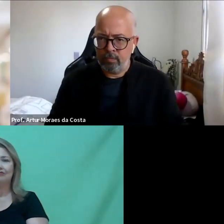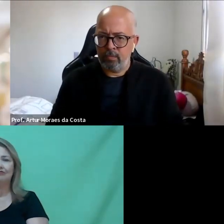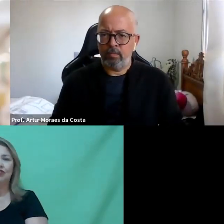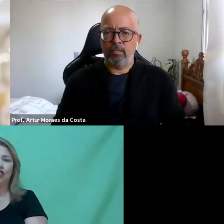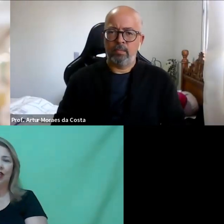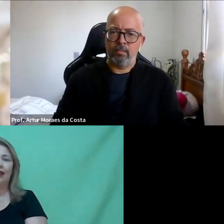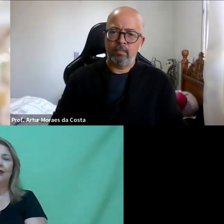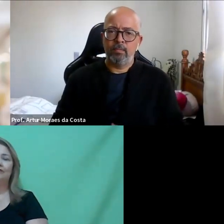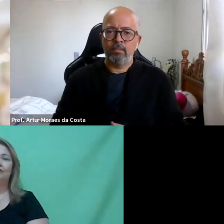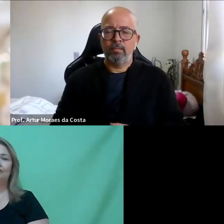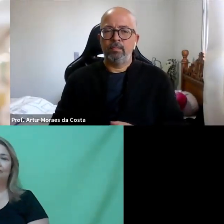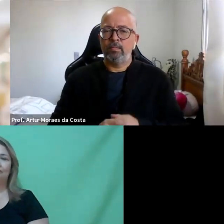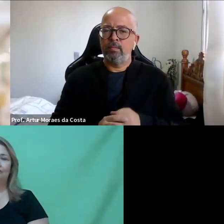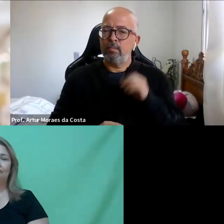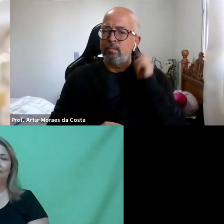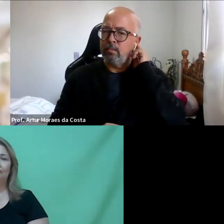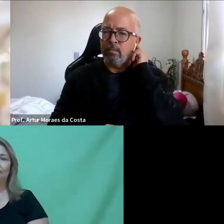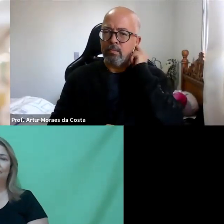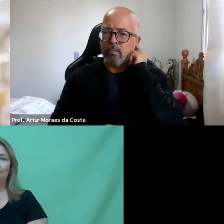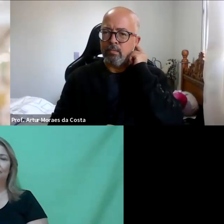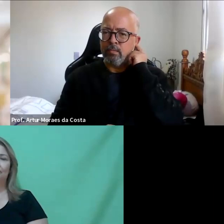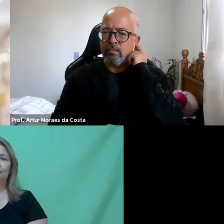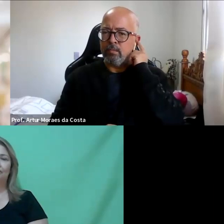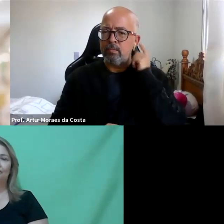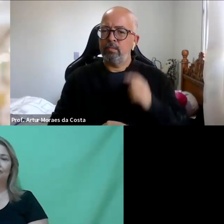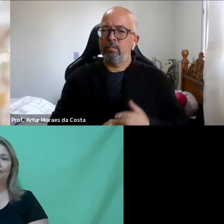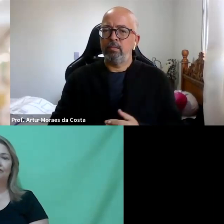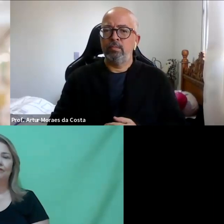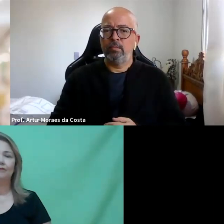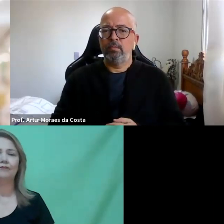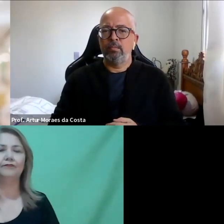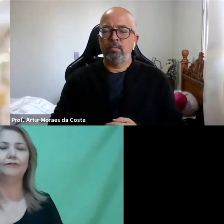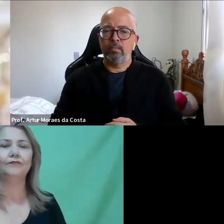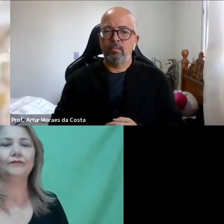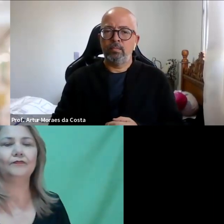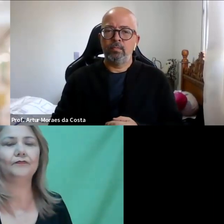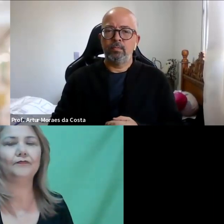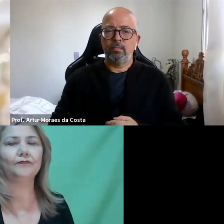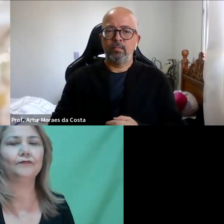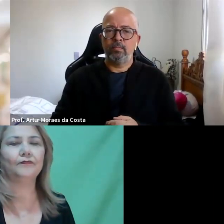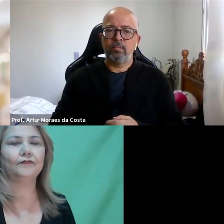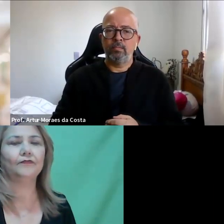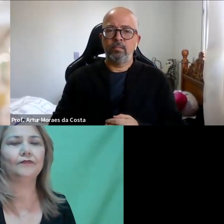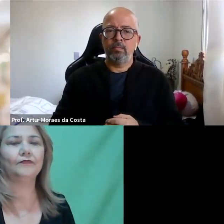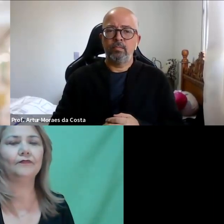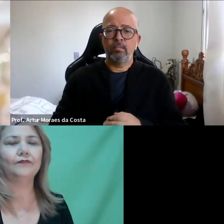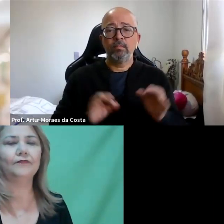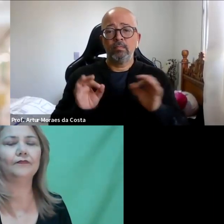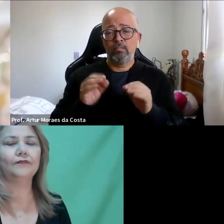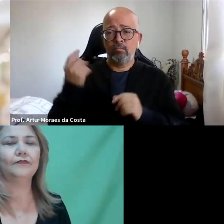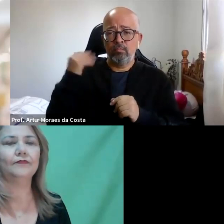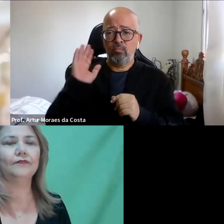memoria vuelvo otra vez a la misma eh consideración No para todas las personas